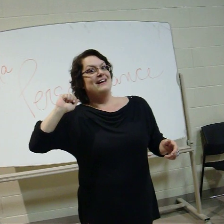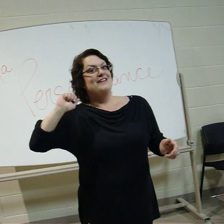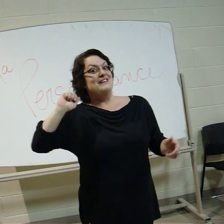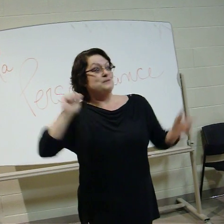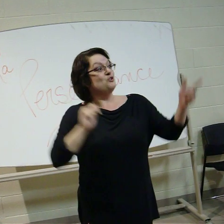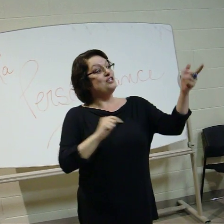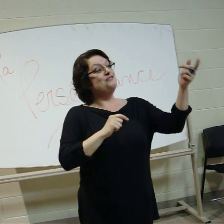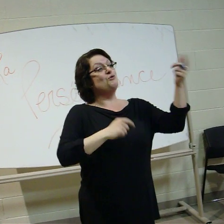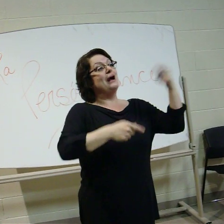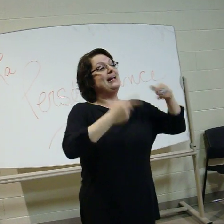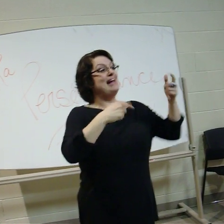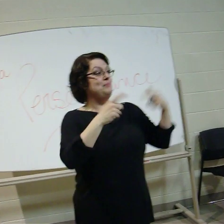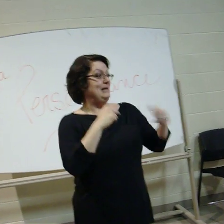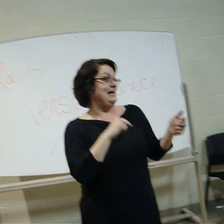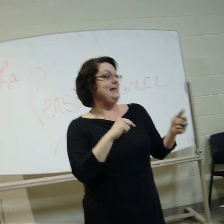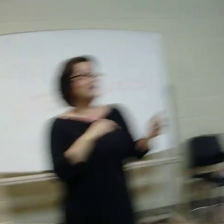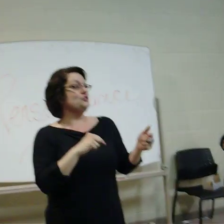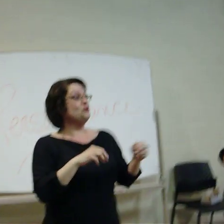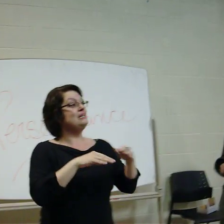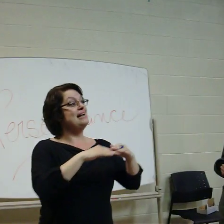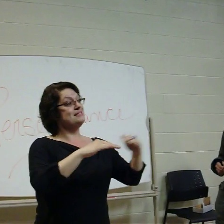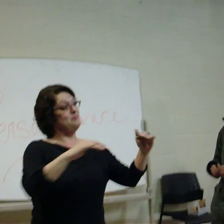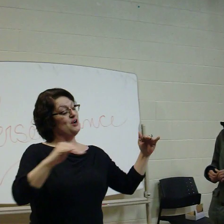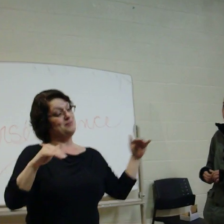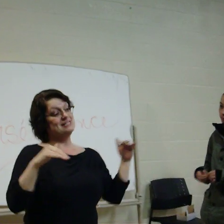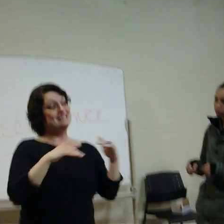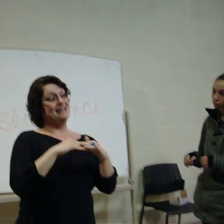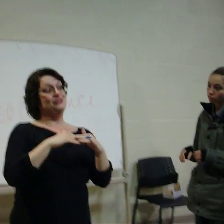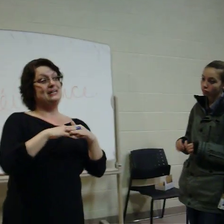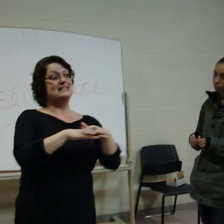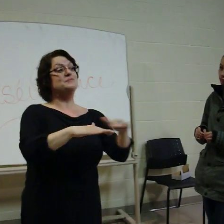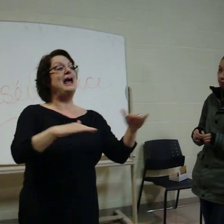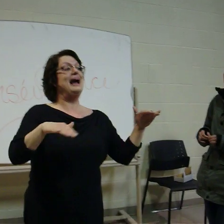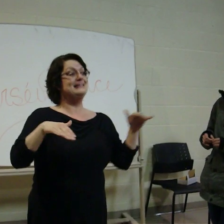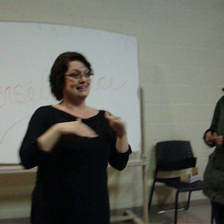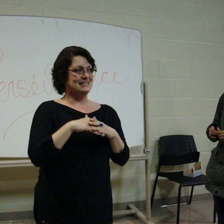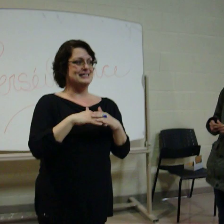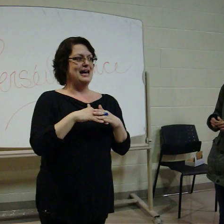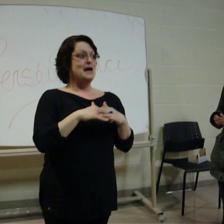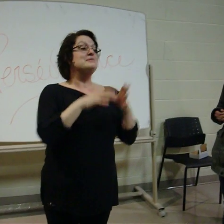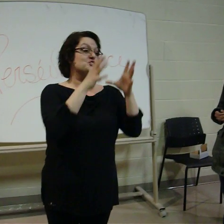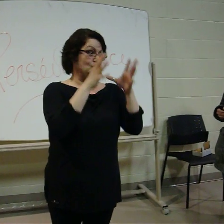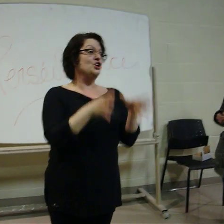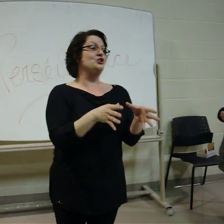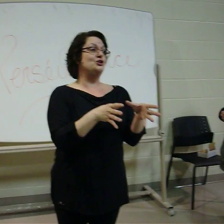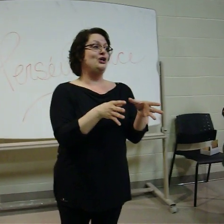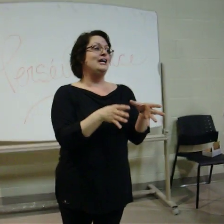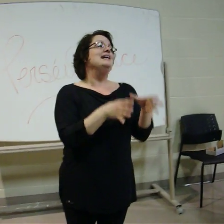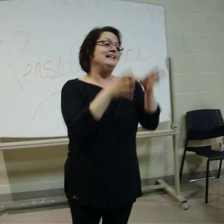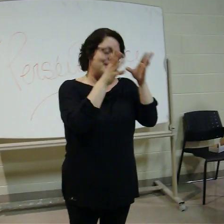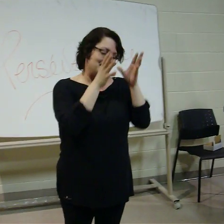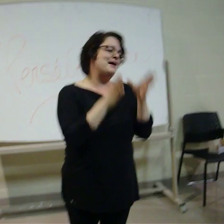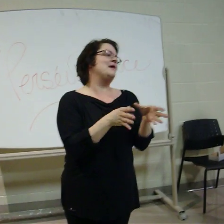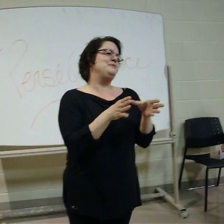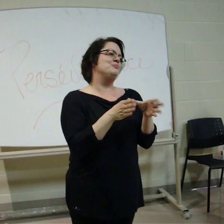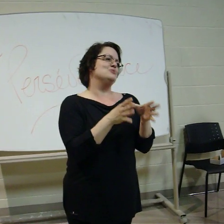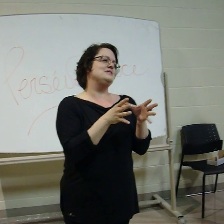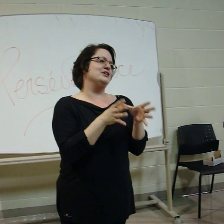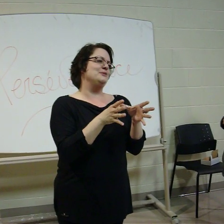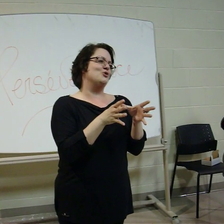Fait que c'est pour ça qu'il faut rétablir tout l'aspect comédienne, tout l'aspect actrice. Puis ce gars-là, il est vraiment bien positionné pour le